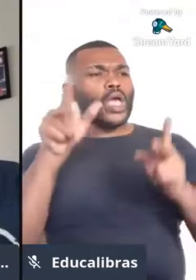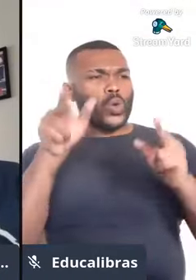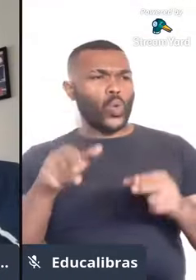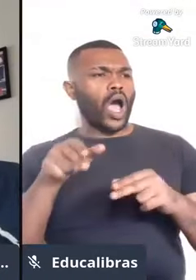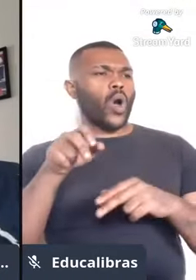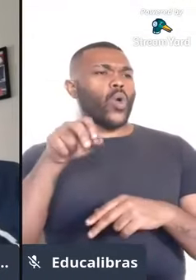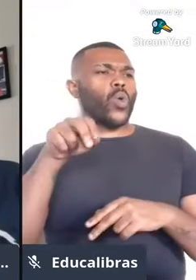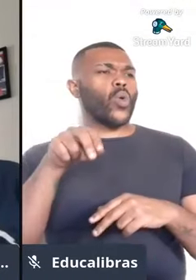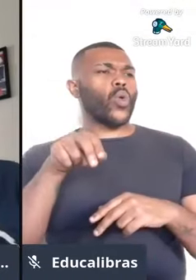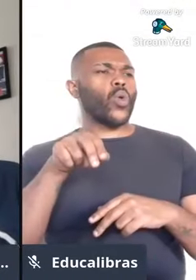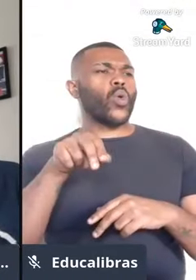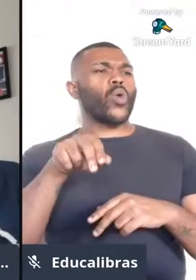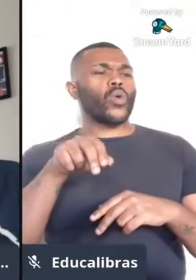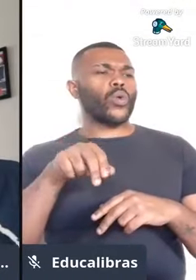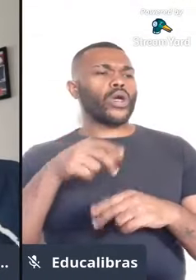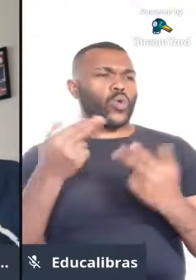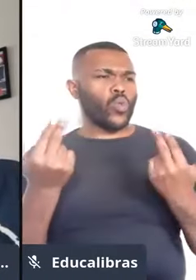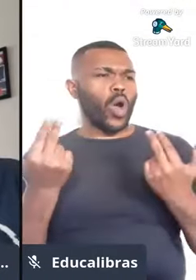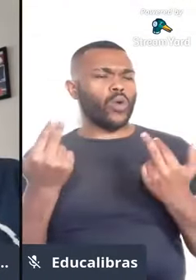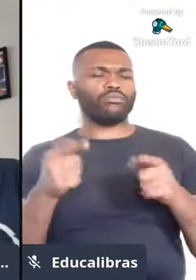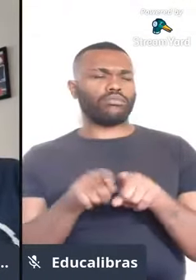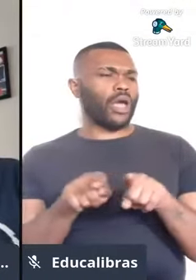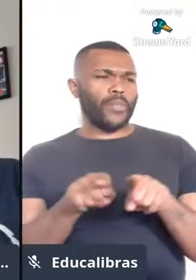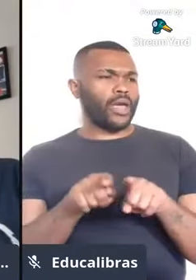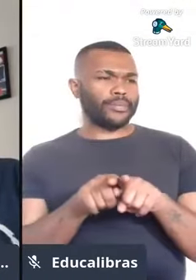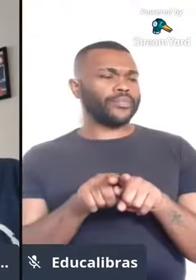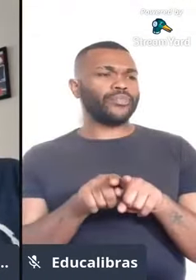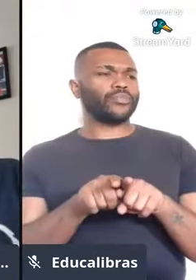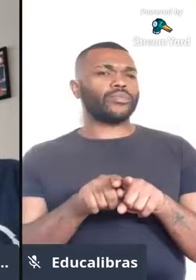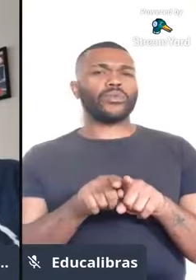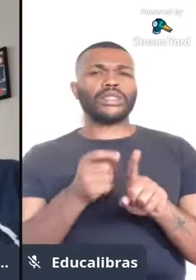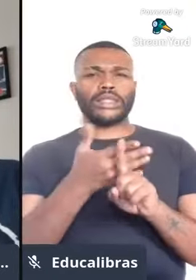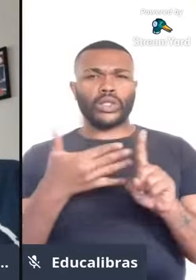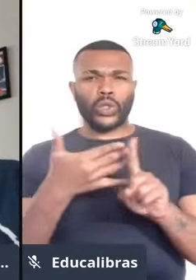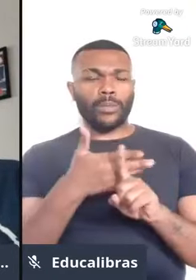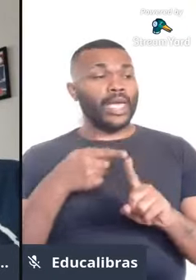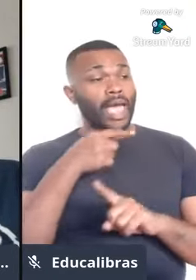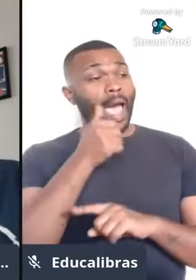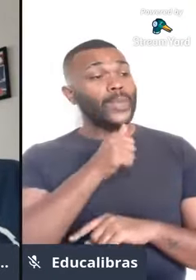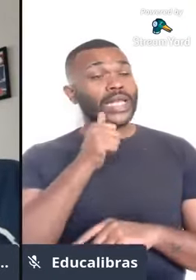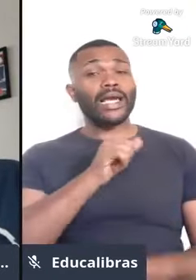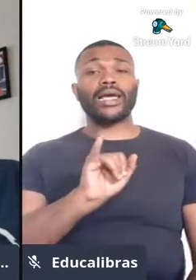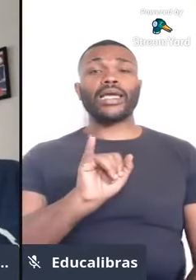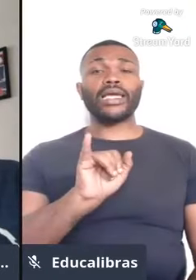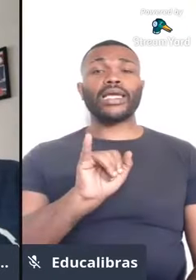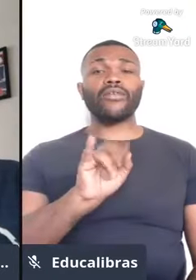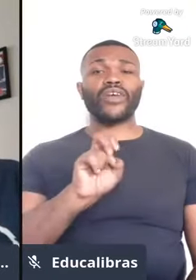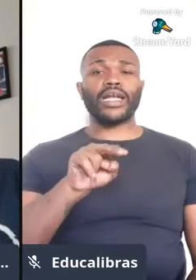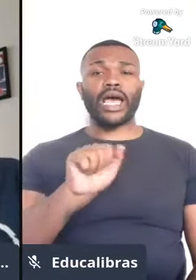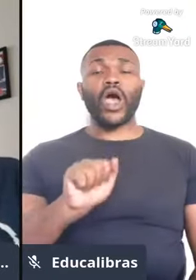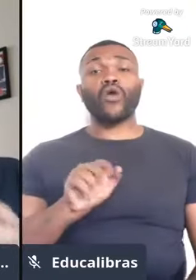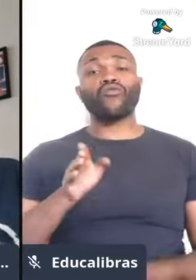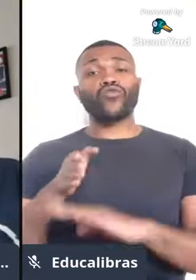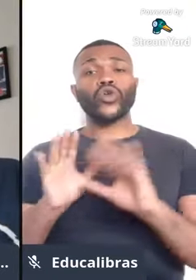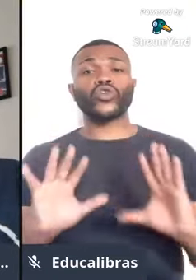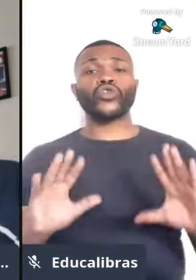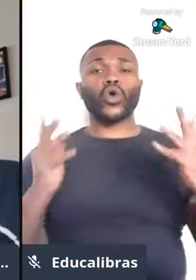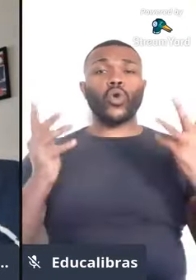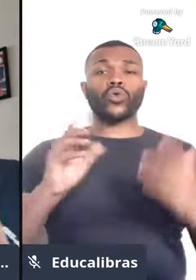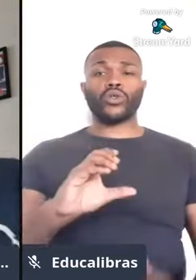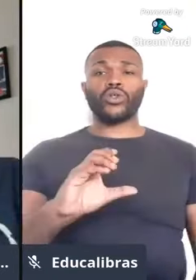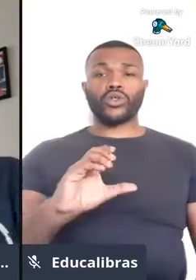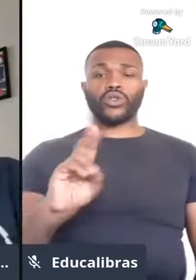de Charcot-Marie-Tooth, a Ivana. A Ivana foi ao show do Chico Buarque no Tom Brasil. Em determinado